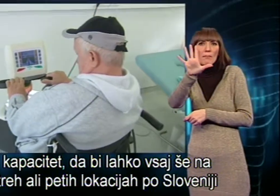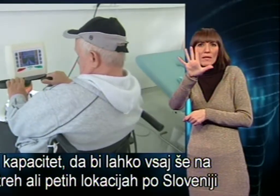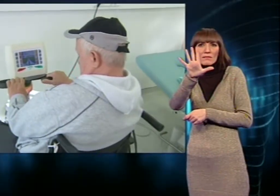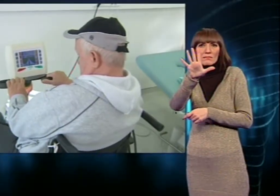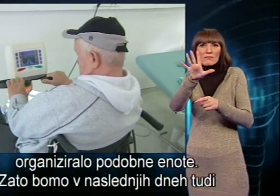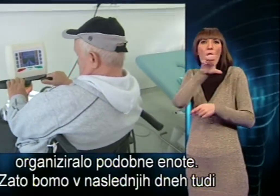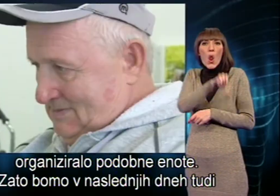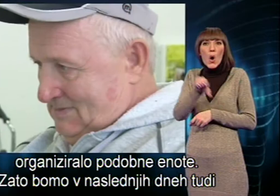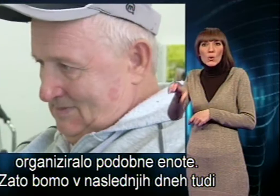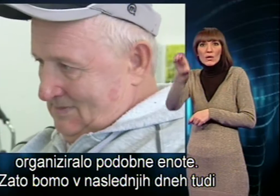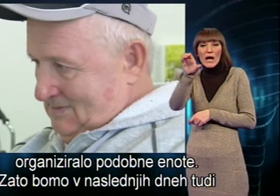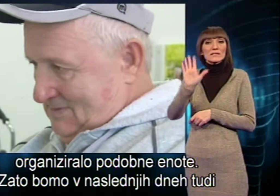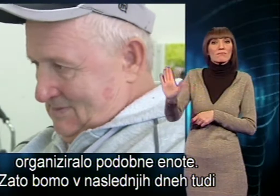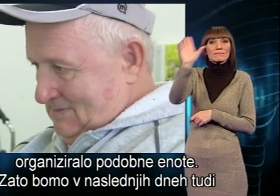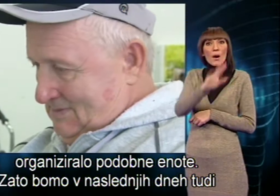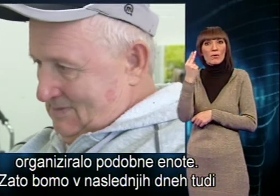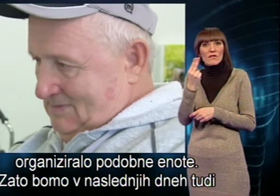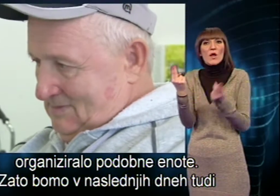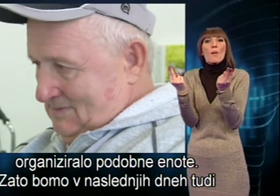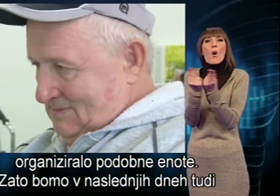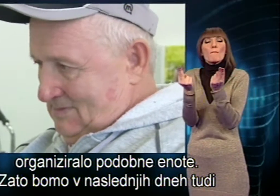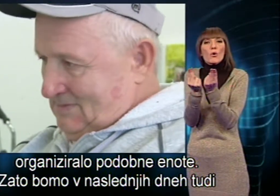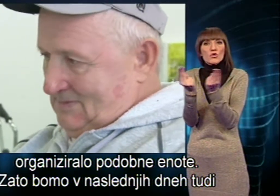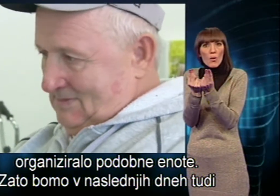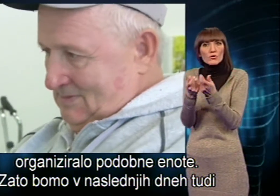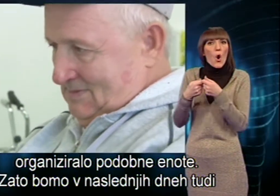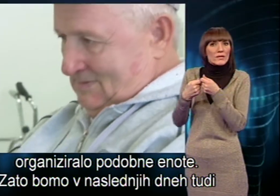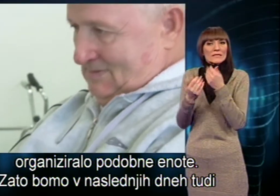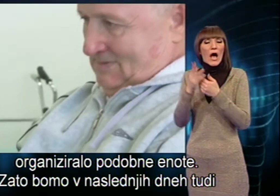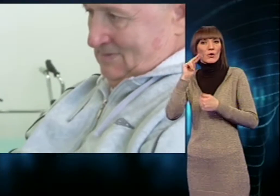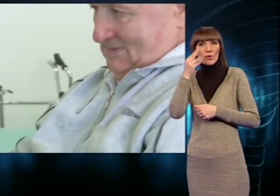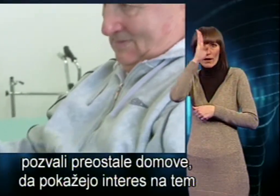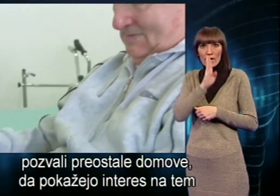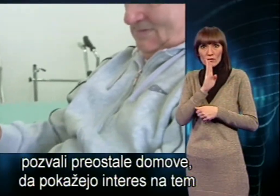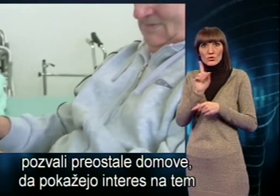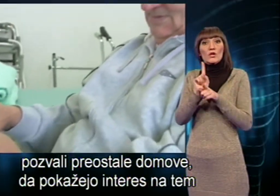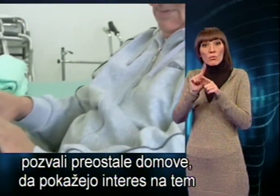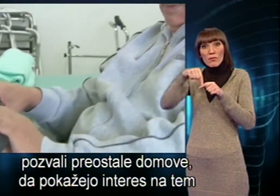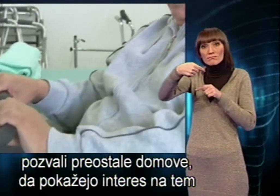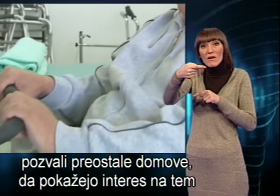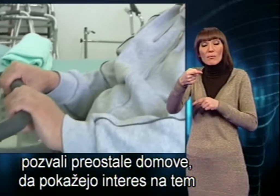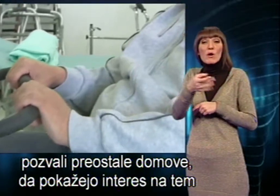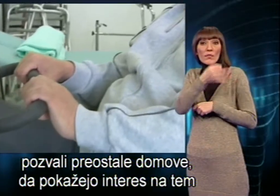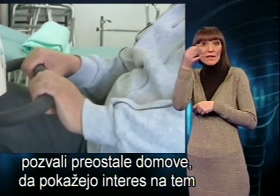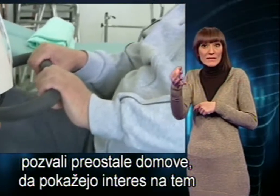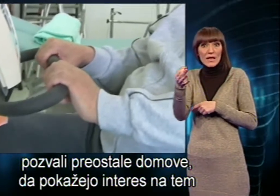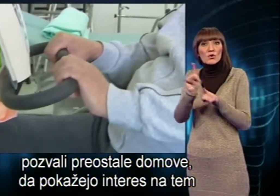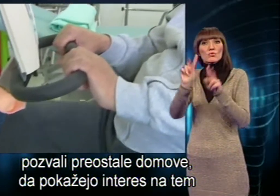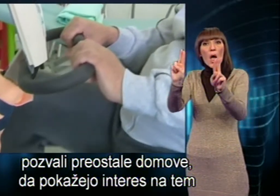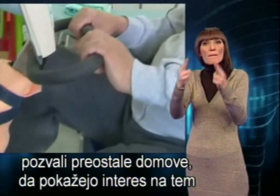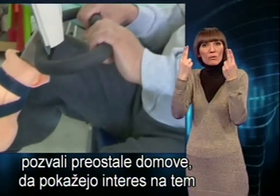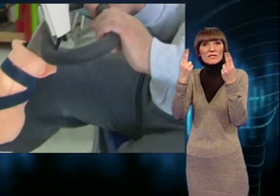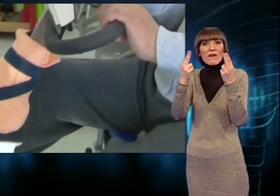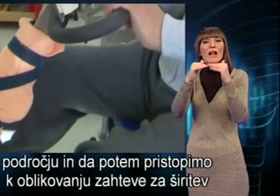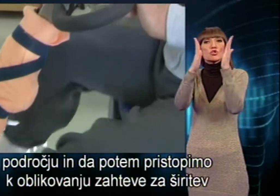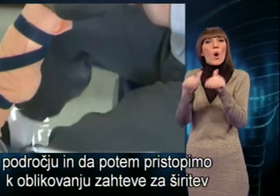lokacijah po Sloveniji organiziralo podobne enote. Zato bomo v naslednjih dneh tudi pozvali ostale domove, da pokažejo